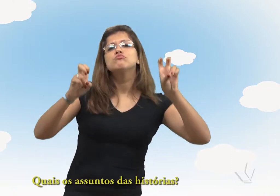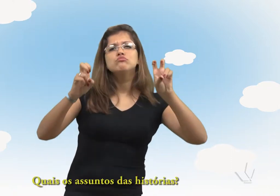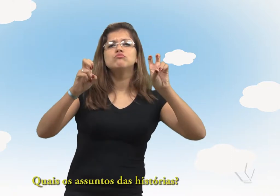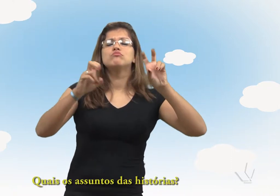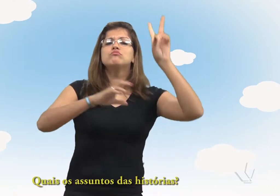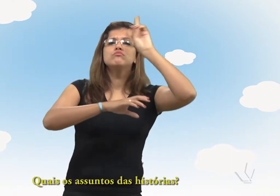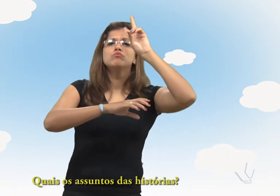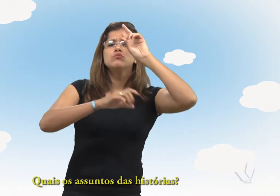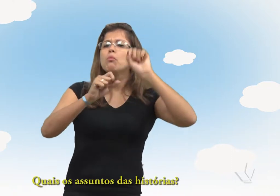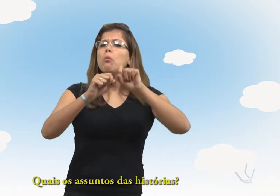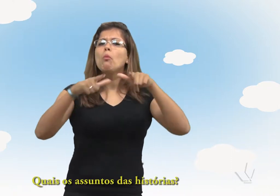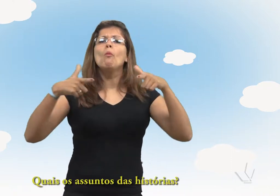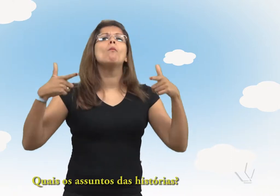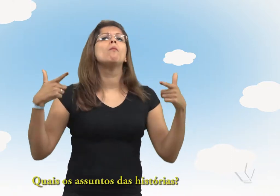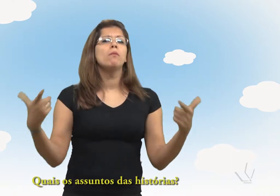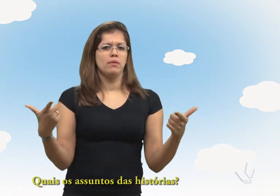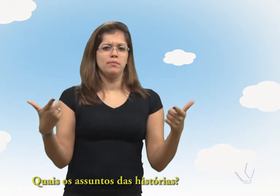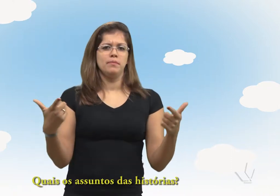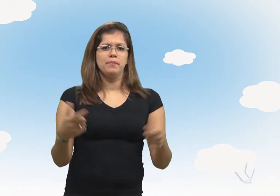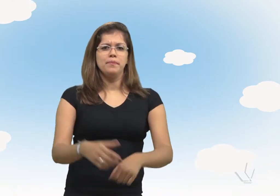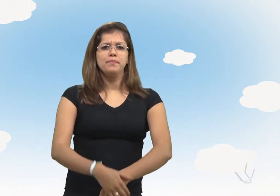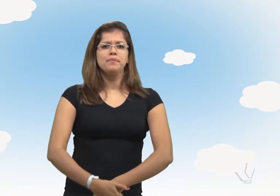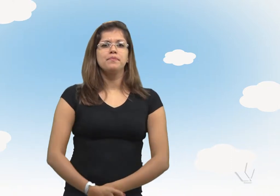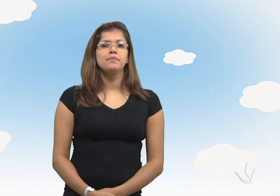Quais os assuntos das histórias?